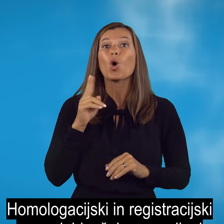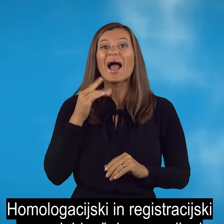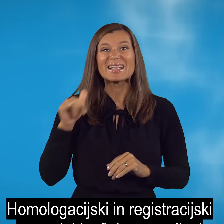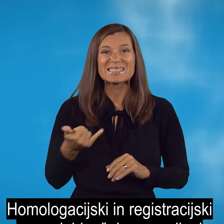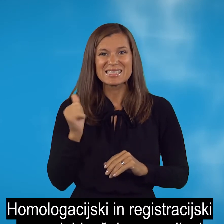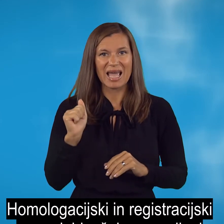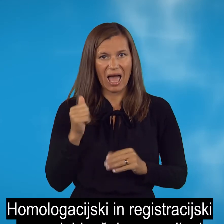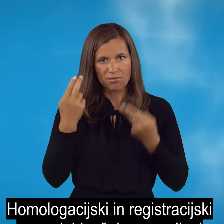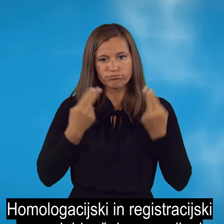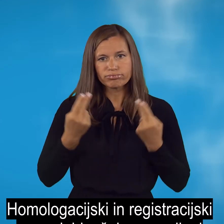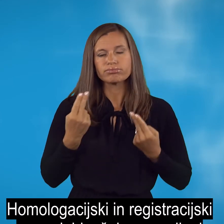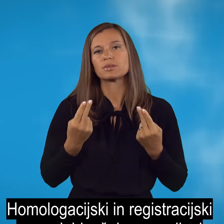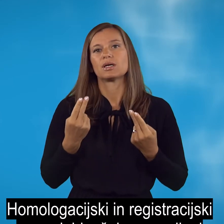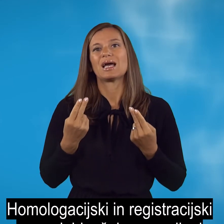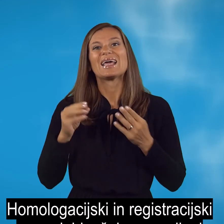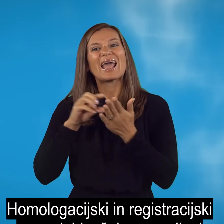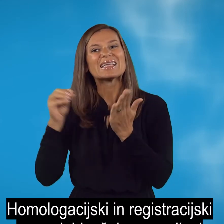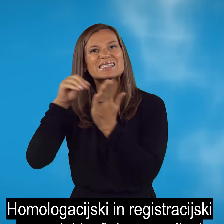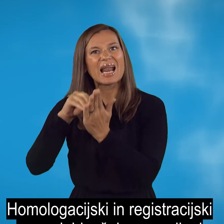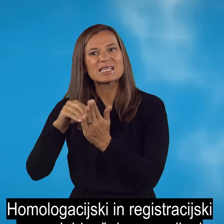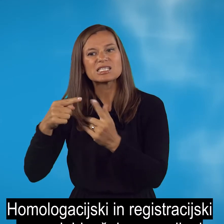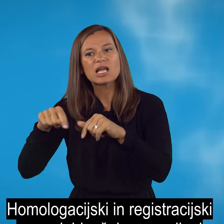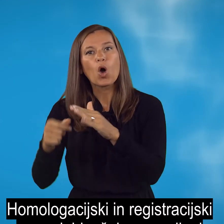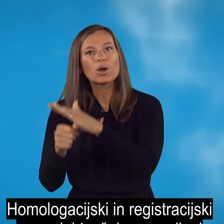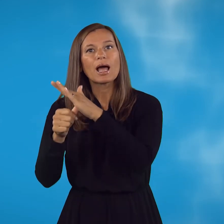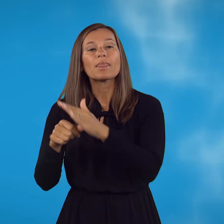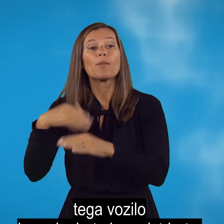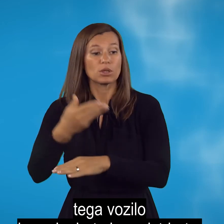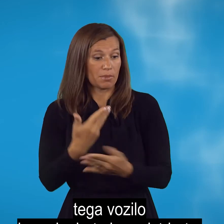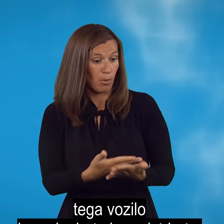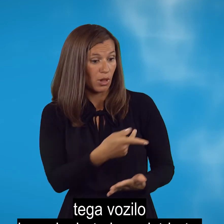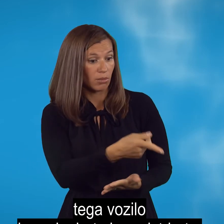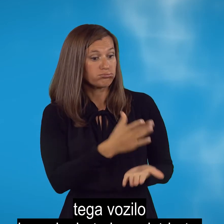Homologacijski in registracijski organ lahko šele na podlagi tega vozilo